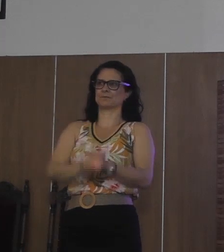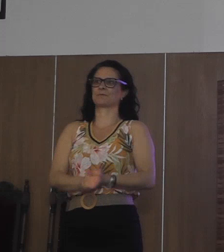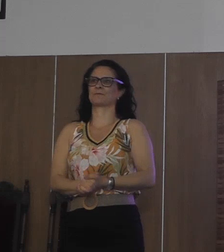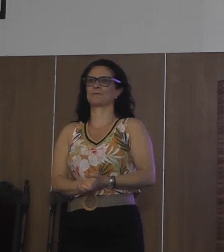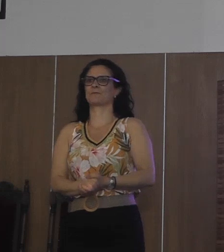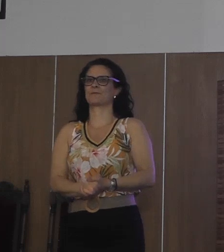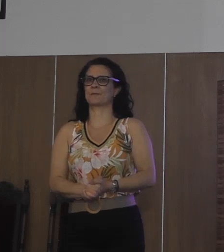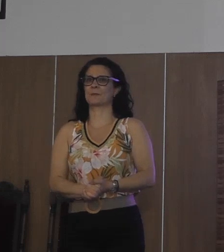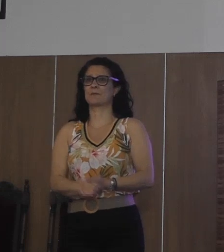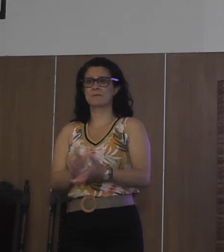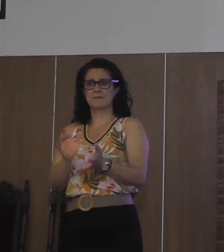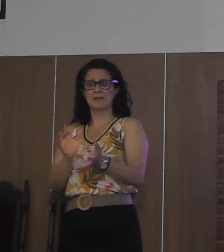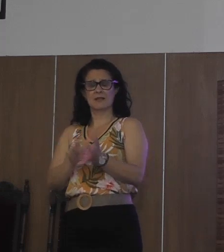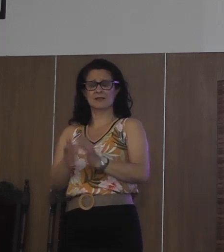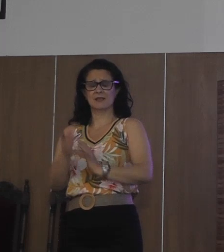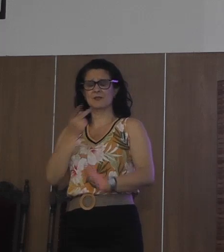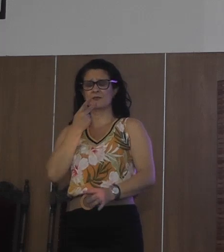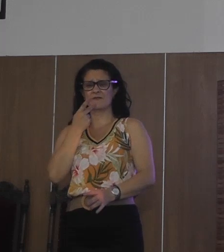para meus irmãos.